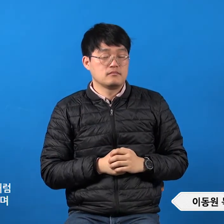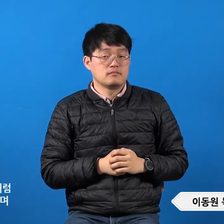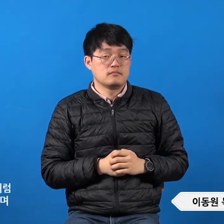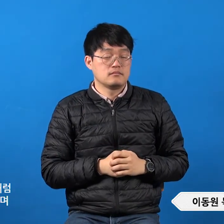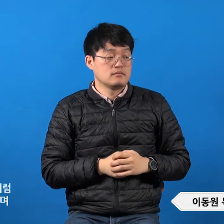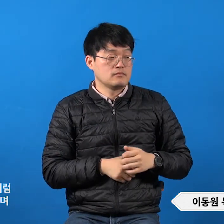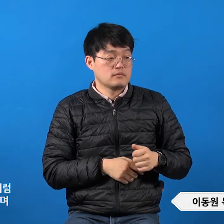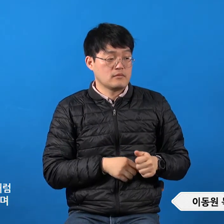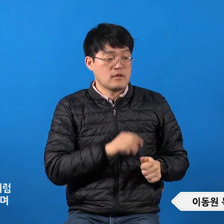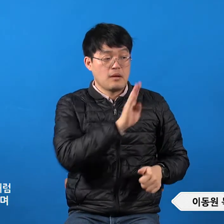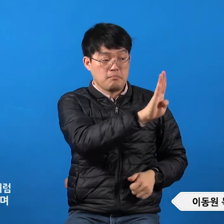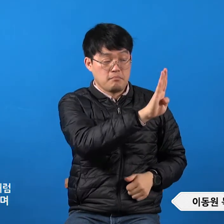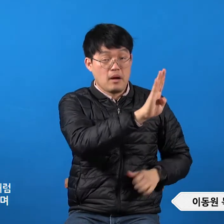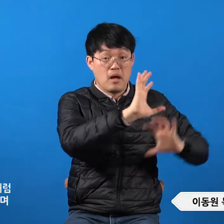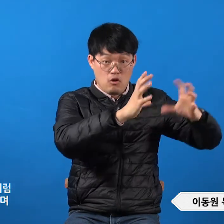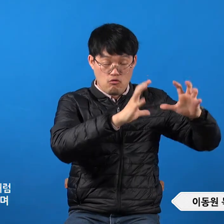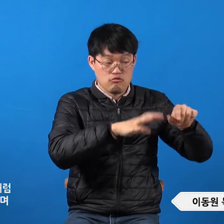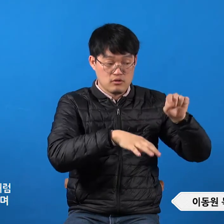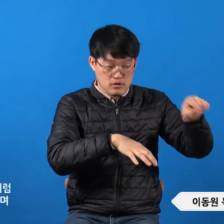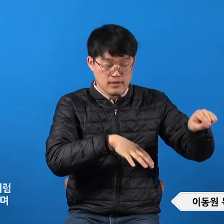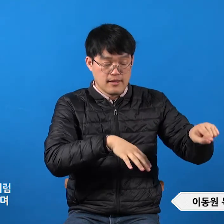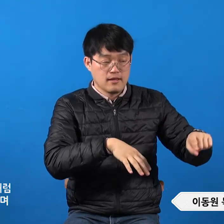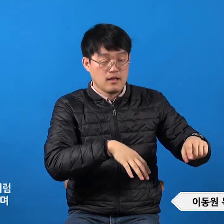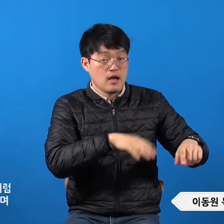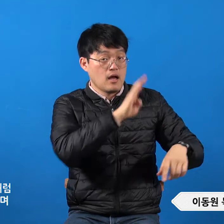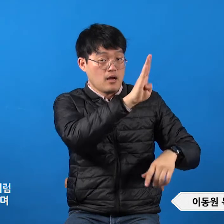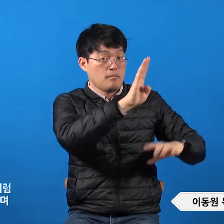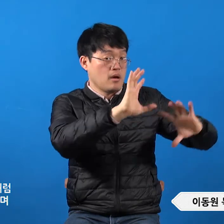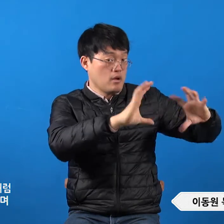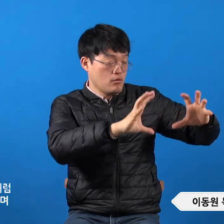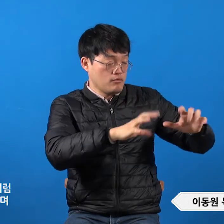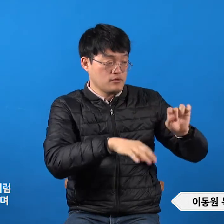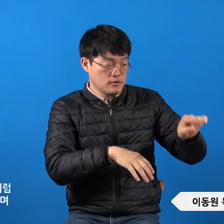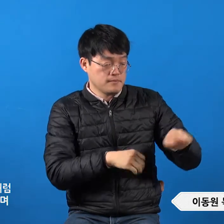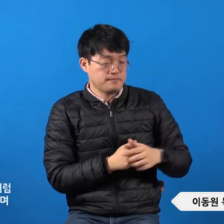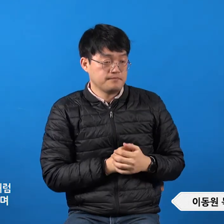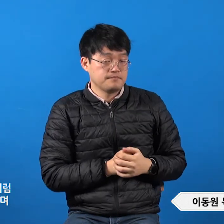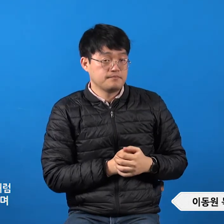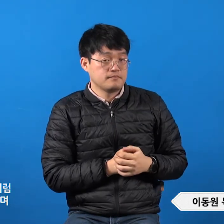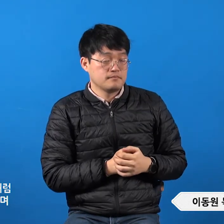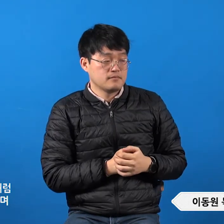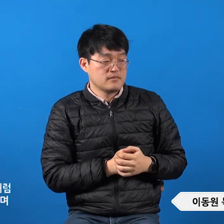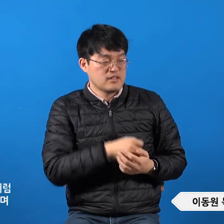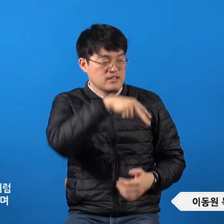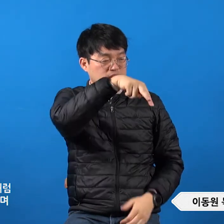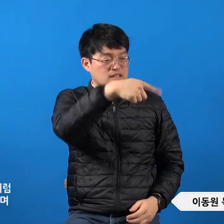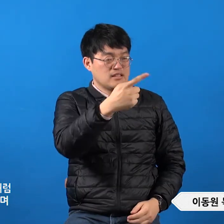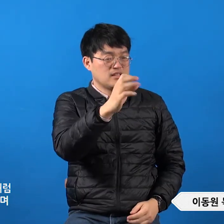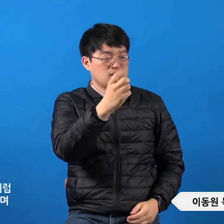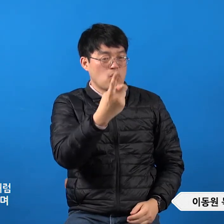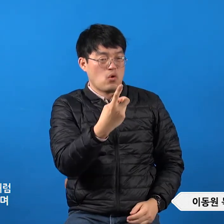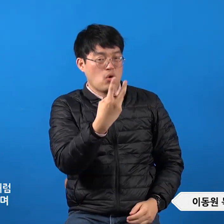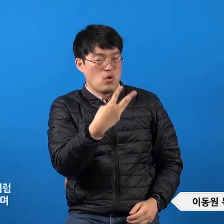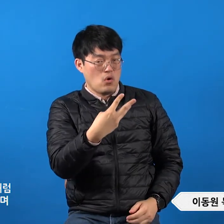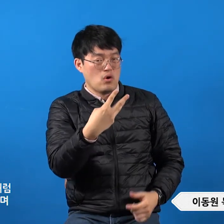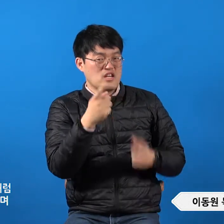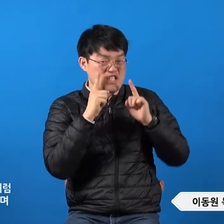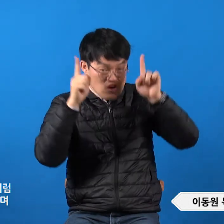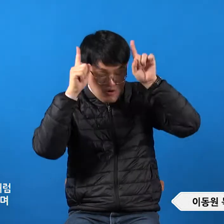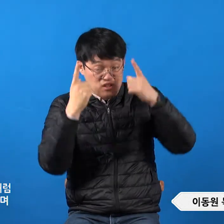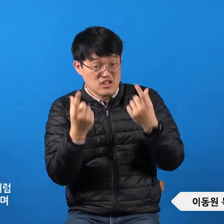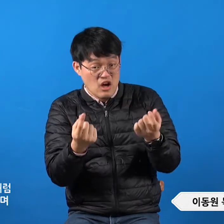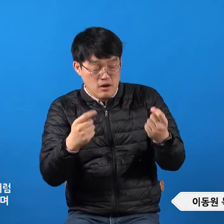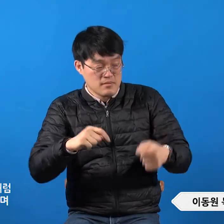그는 바벨론을 가리키는 거예요. 그는 제국주의 바벨론을 가리키는 것입니다. 스월처럼